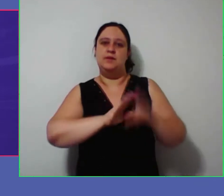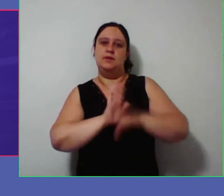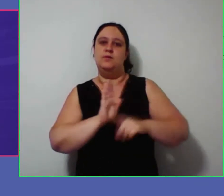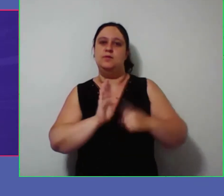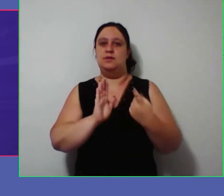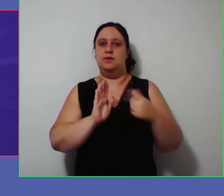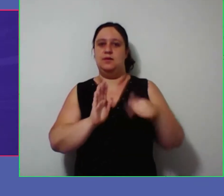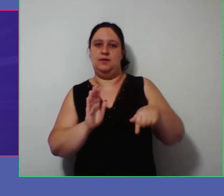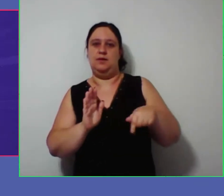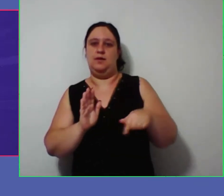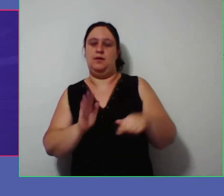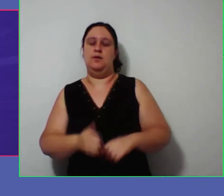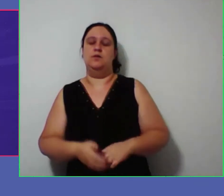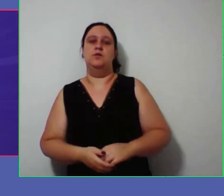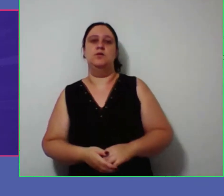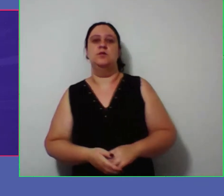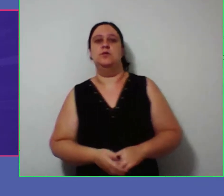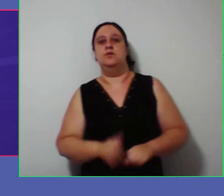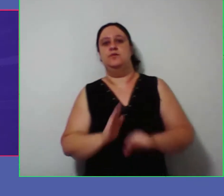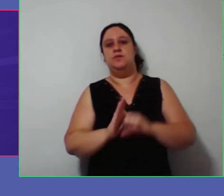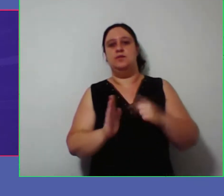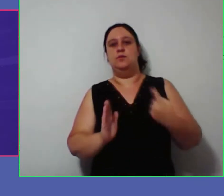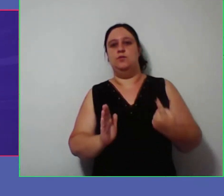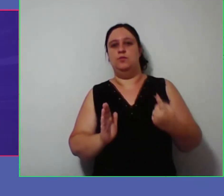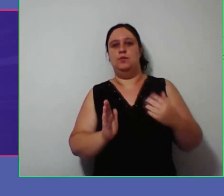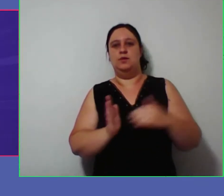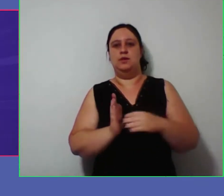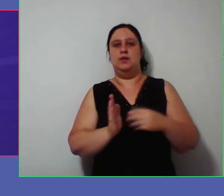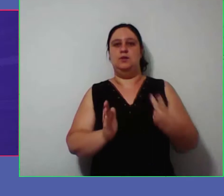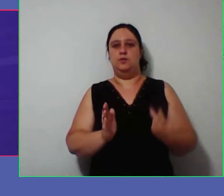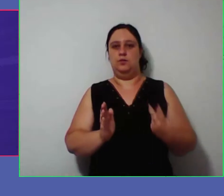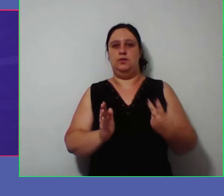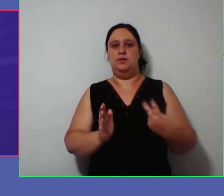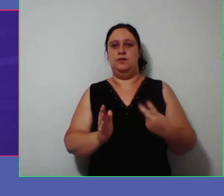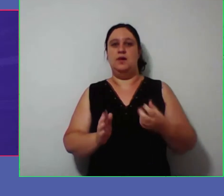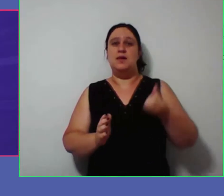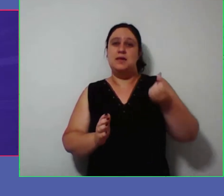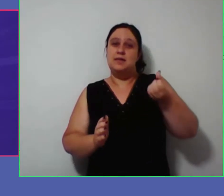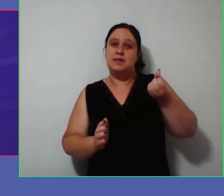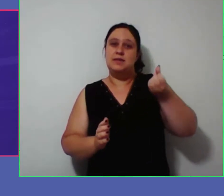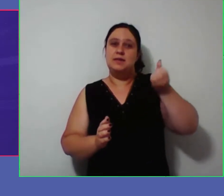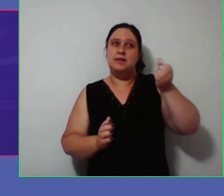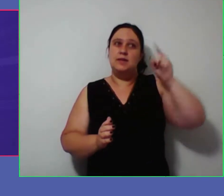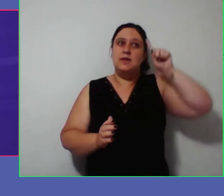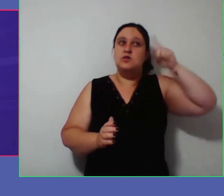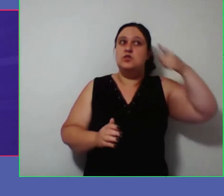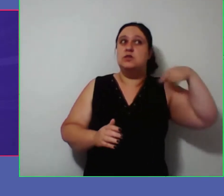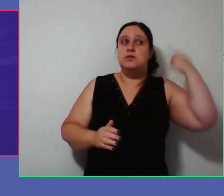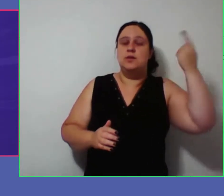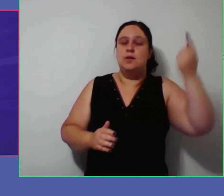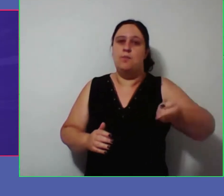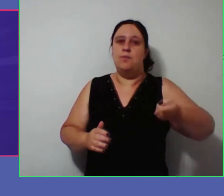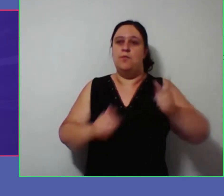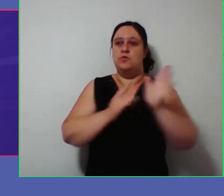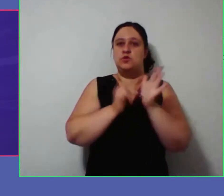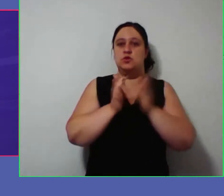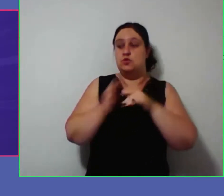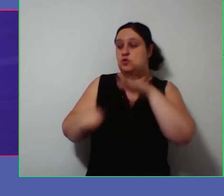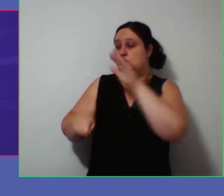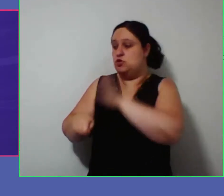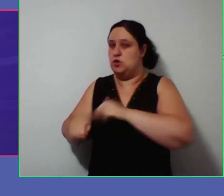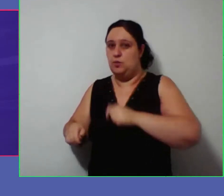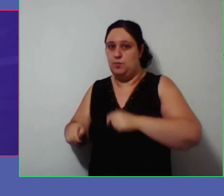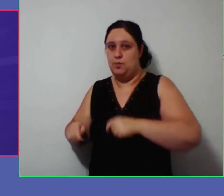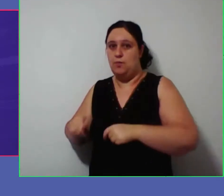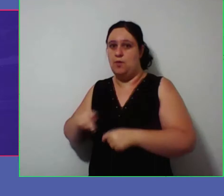nós, versículos 1 e 2. 6 dias depois tomou Jesus consigo a Pedro e aos irmãos Tiago e João